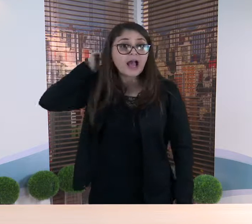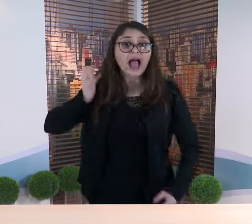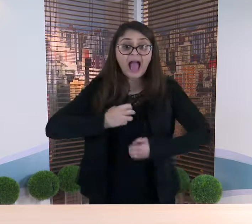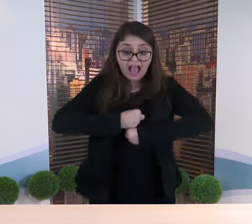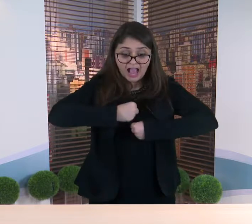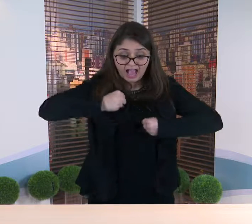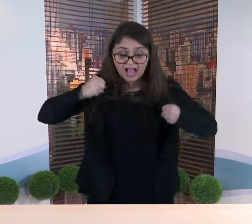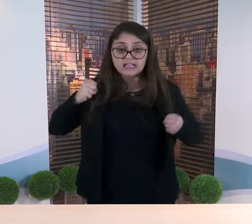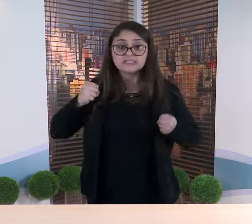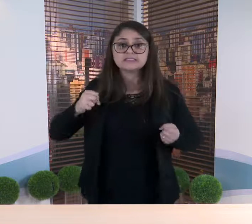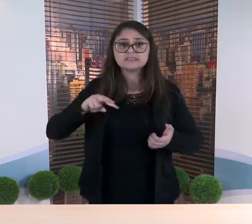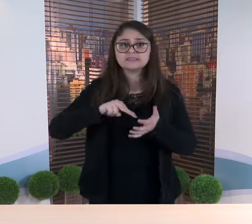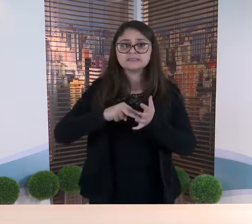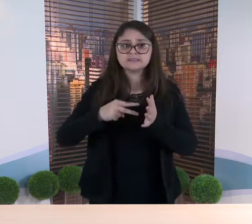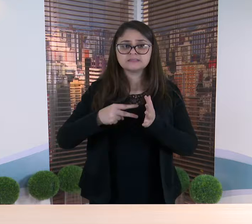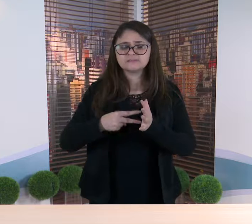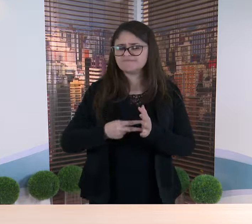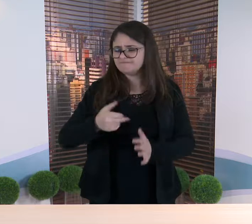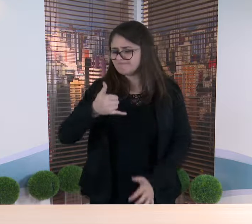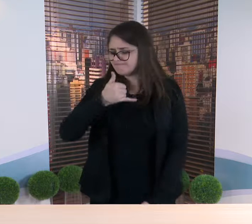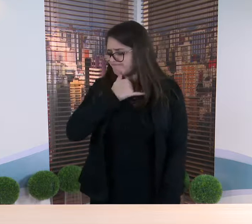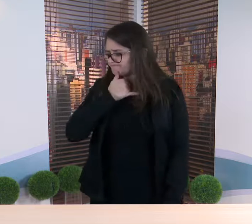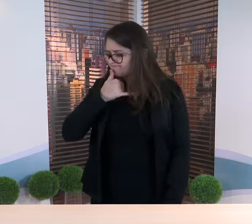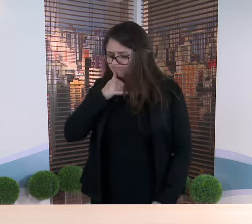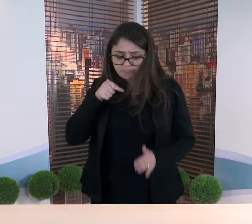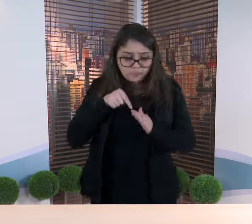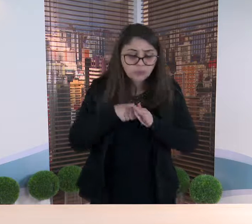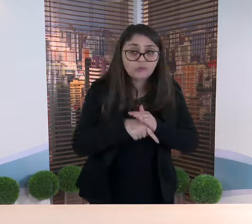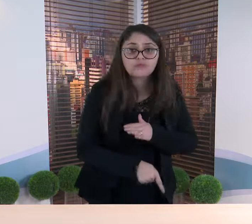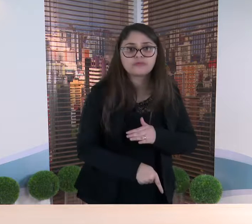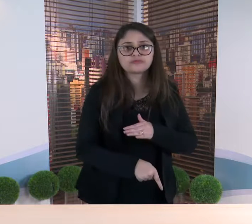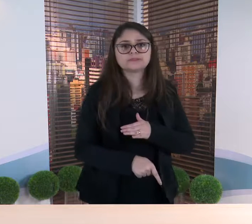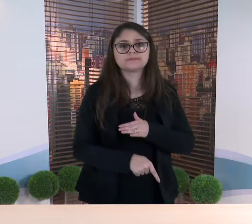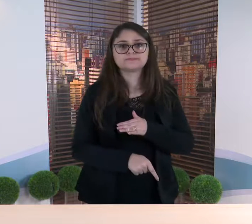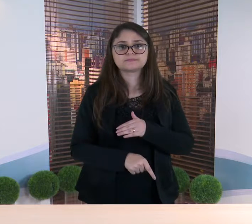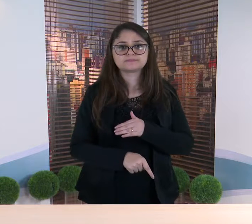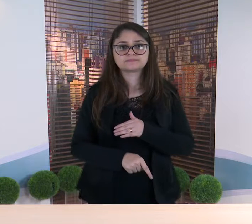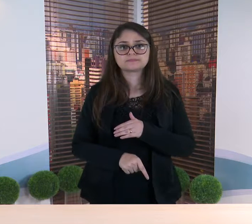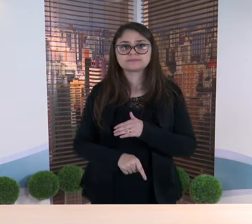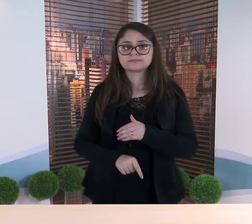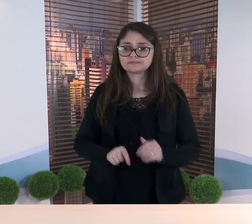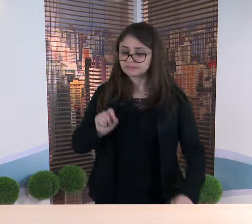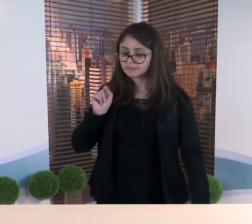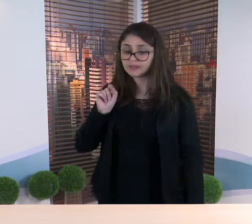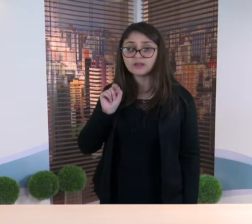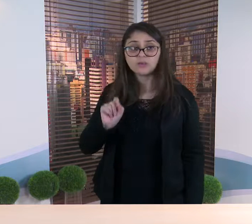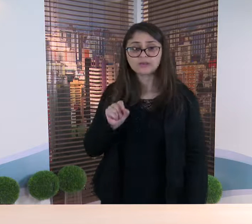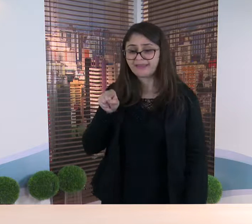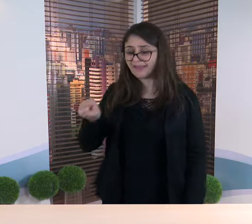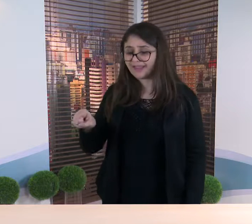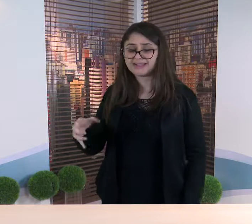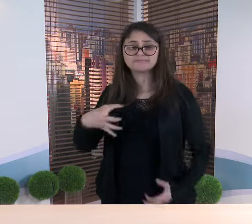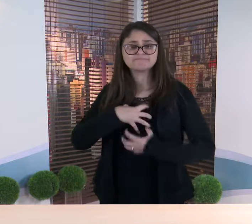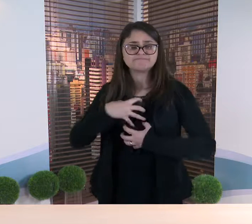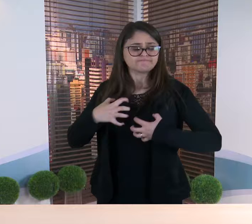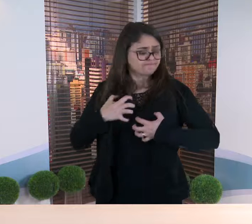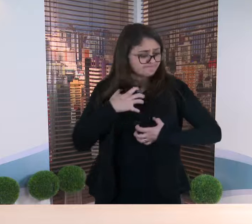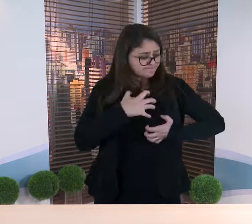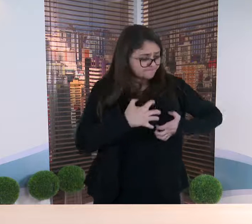o anúncio de sua terrível tristeza. Este foi o ato de um homem angustiado.